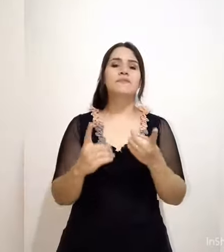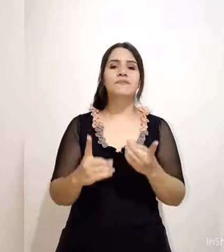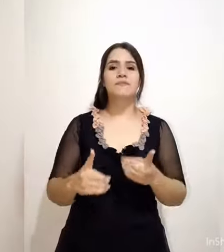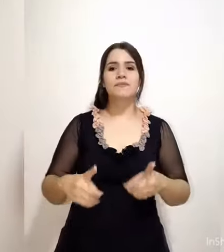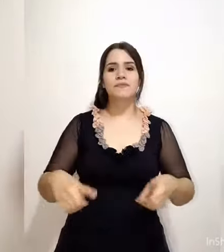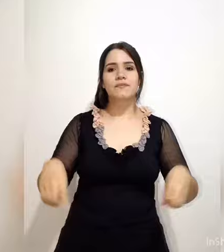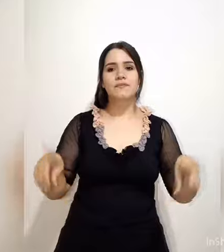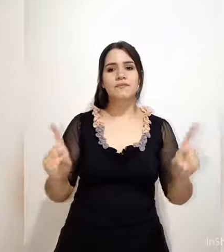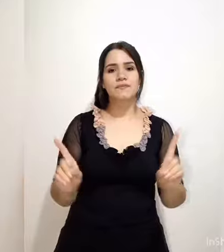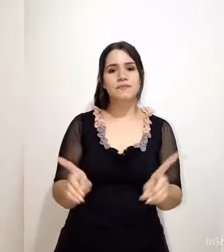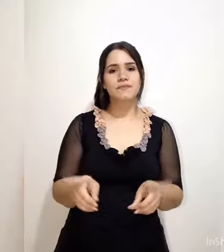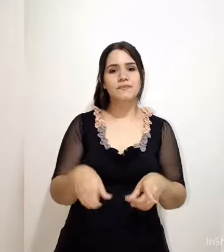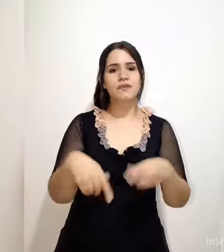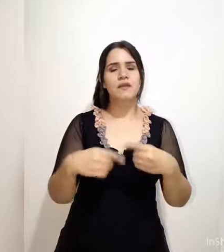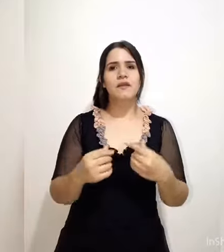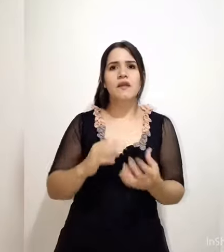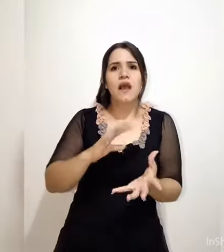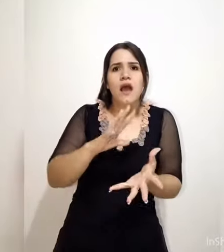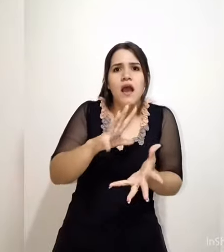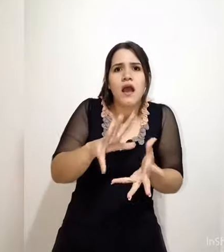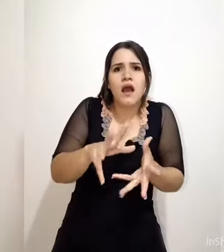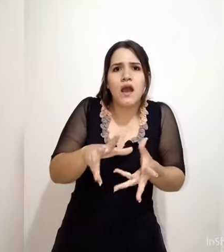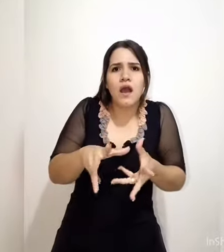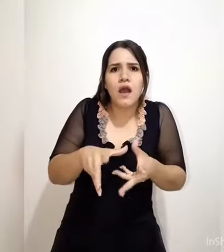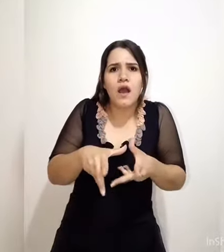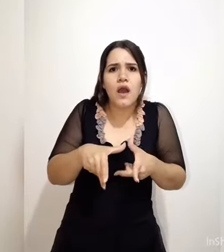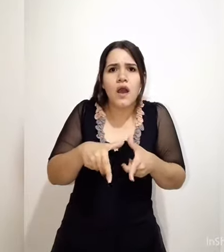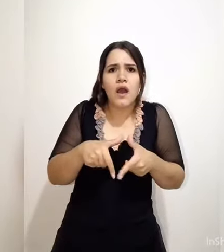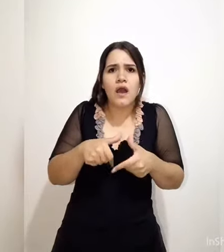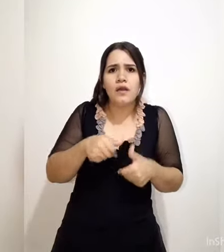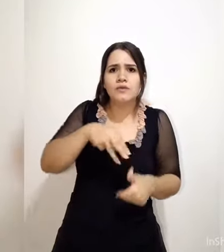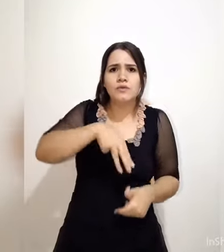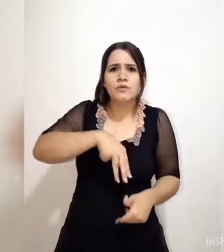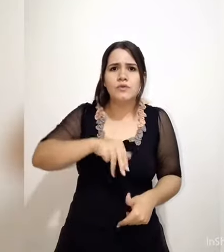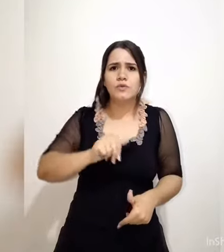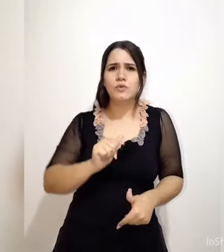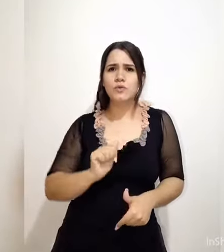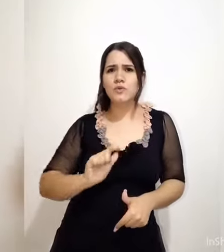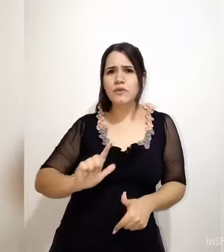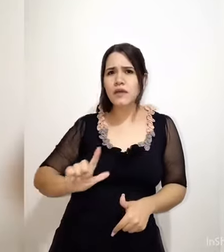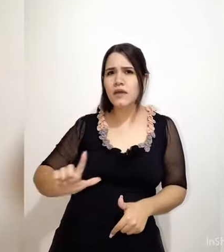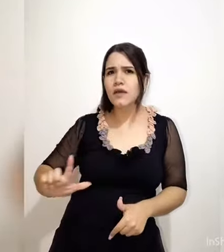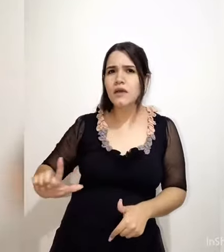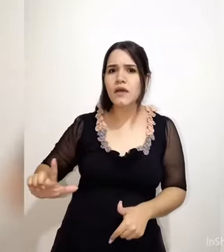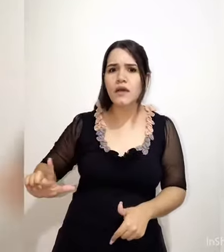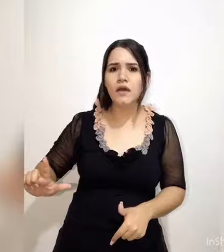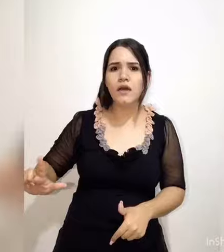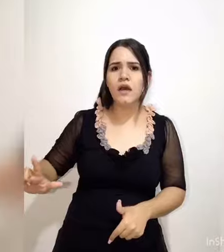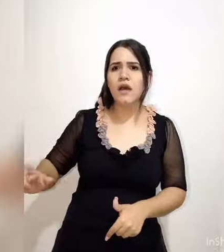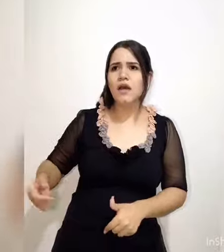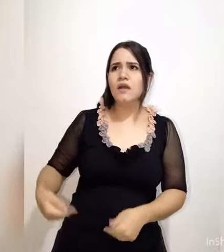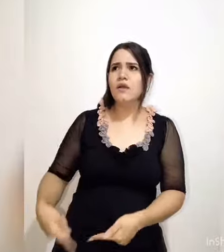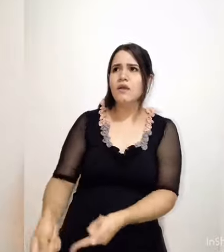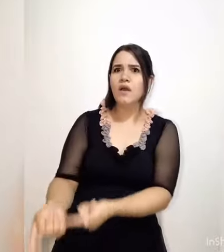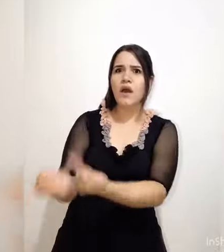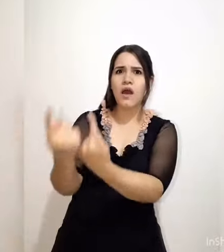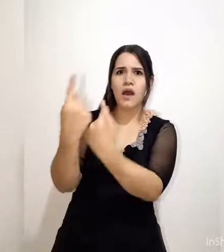Se vier me circundar todo o